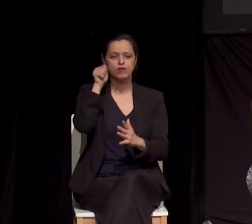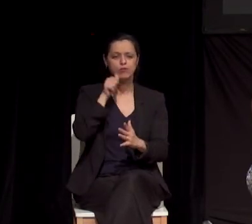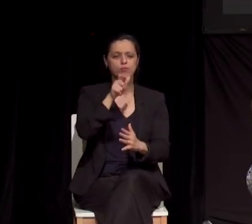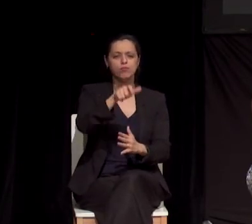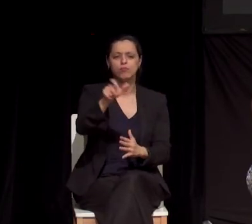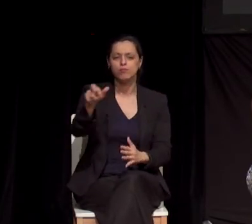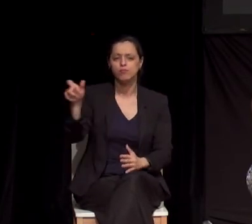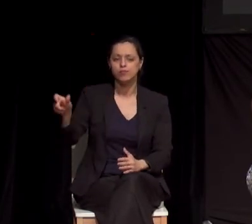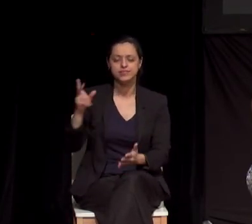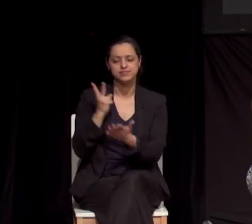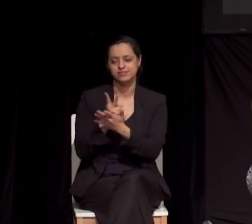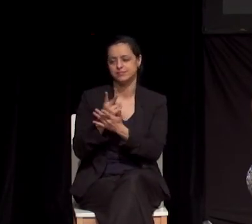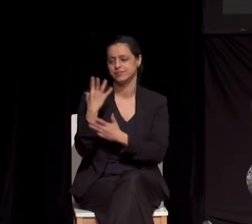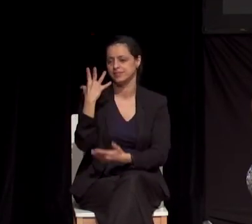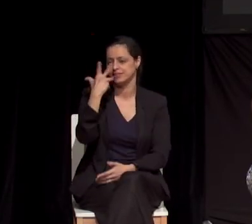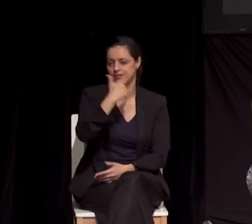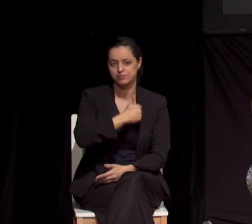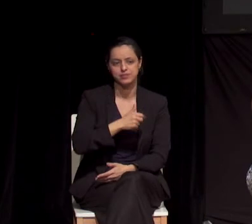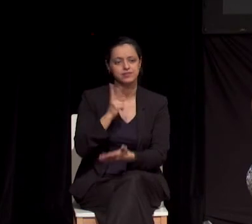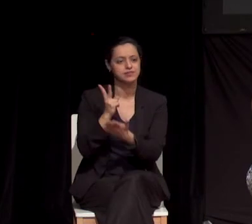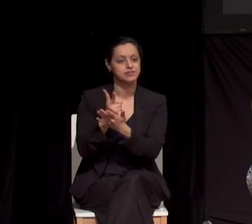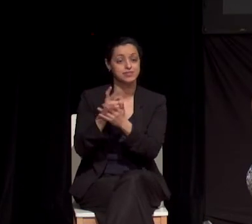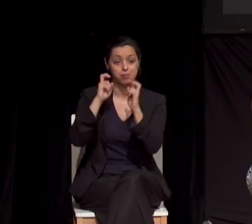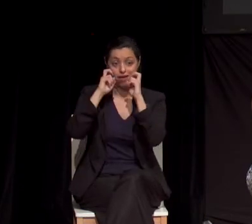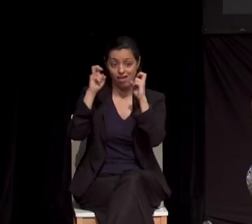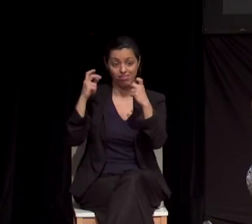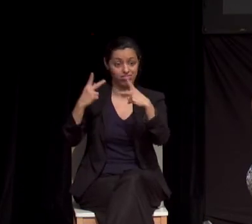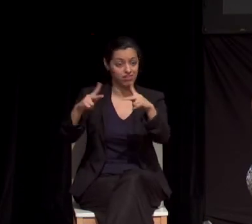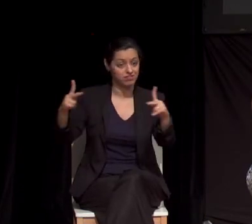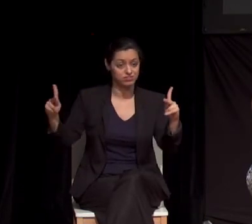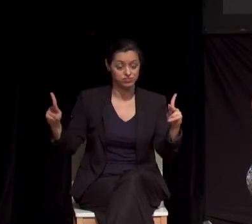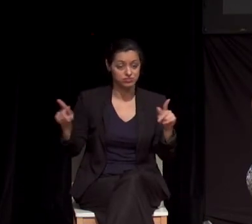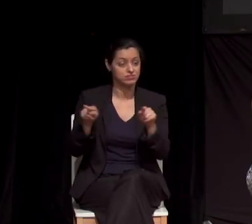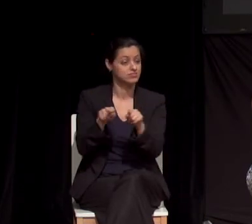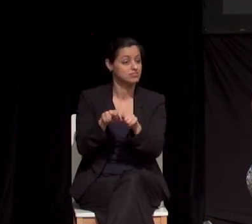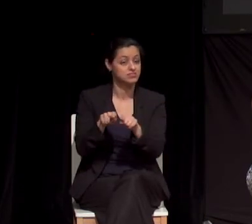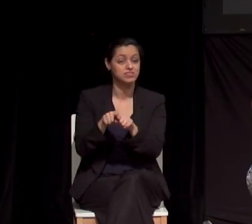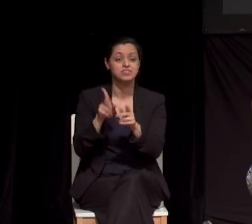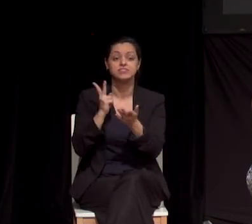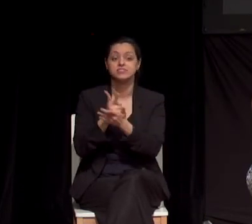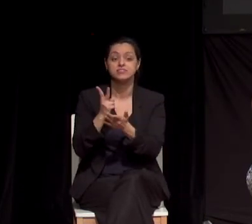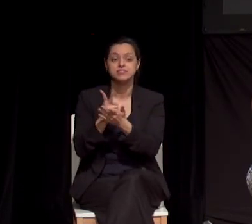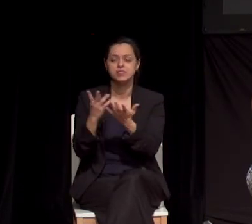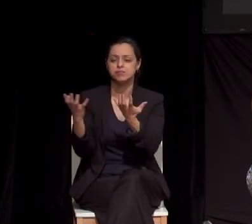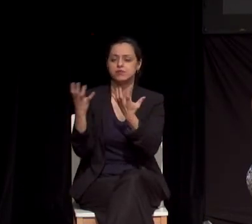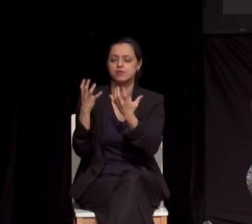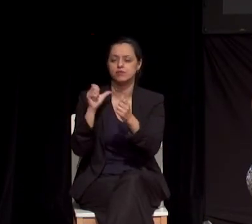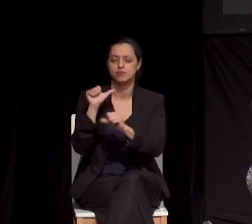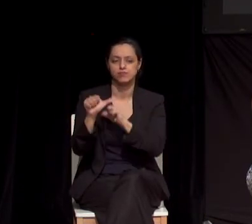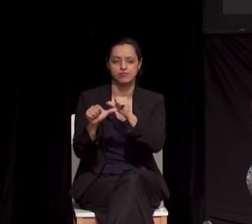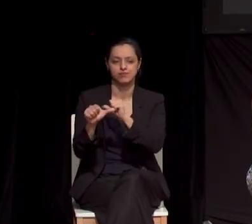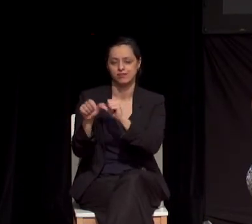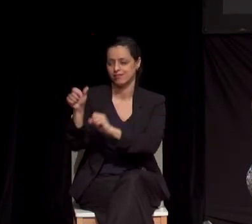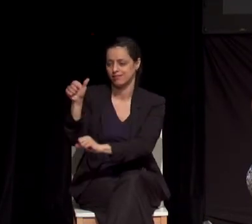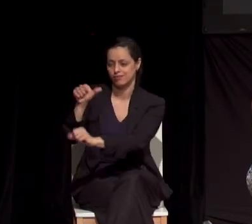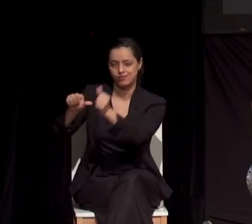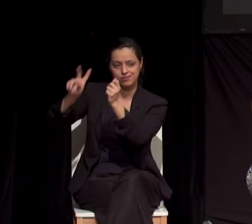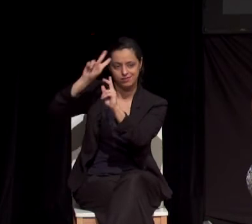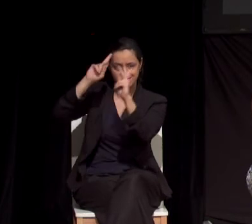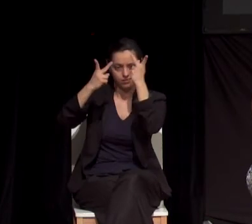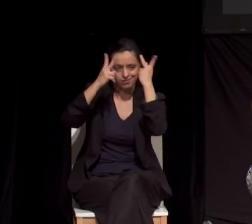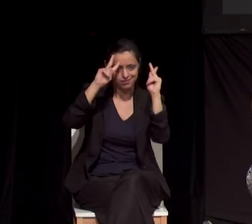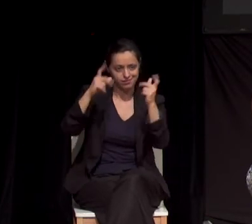são sempre lindas, são sempre inteligentes e são sempre transformadoras. Assim foi minha